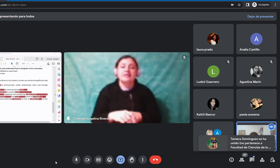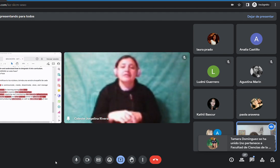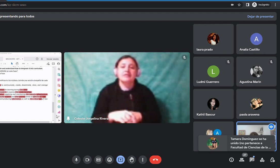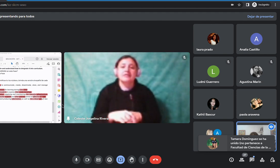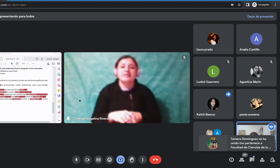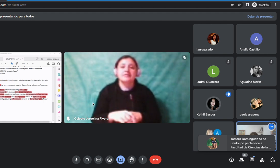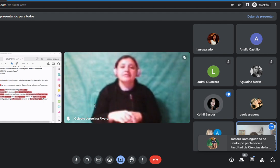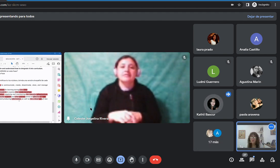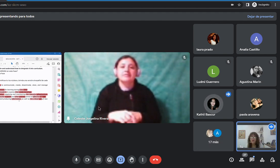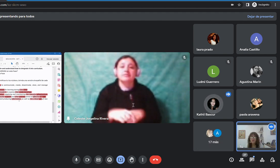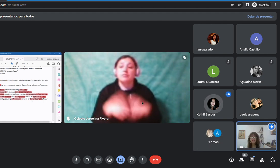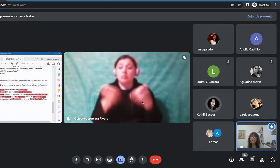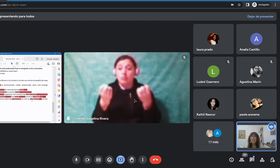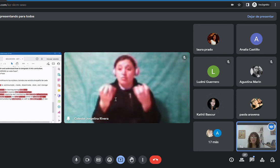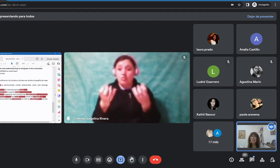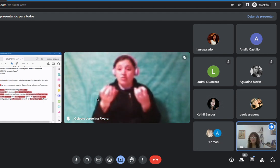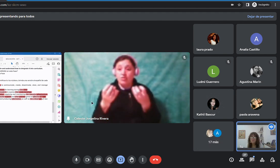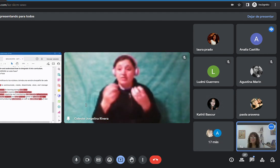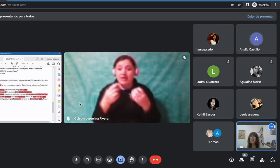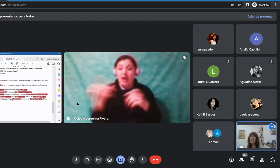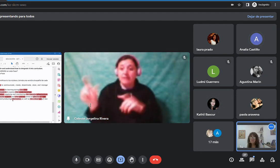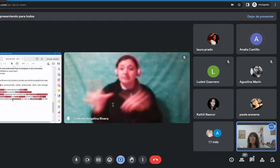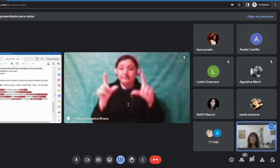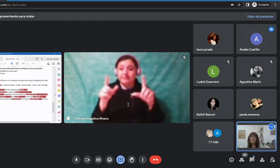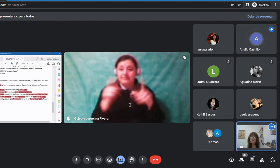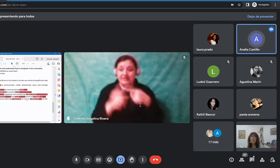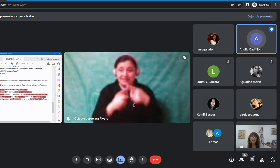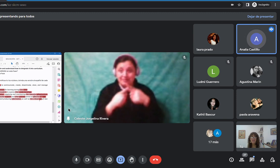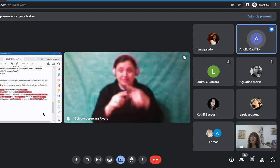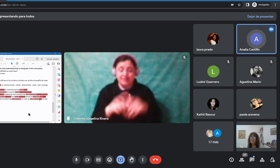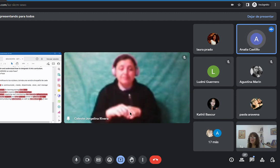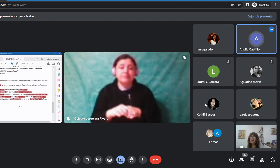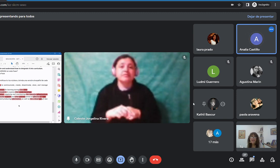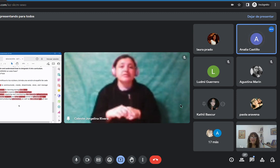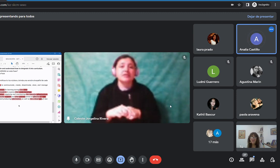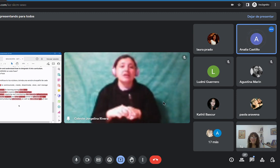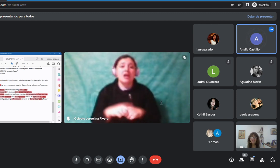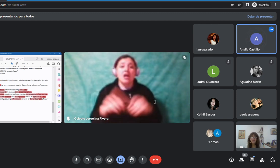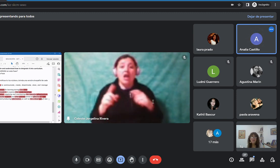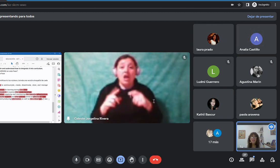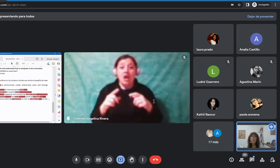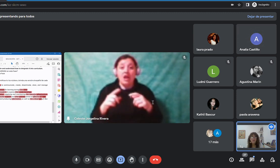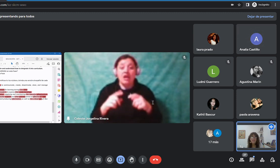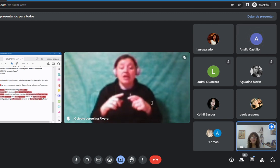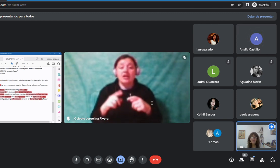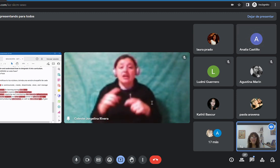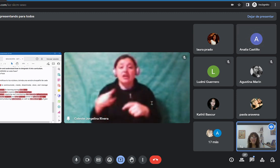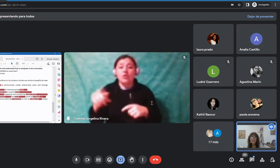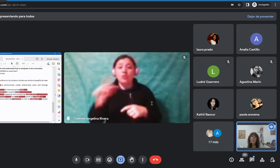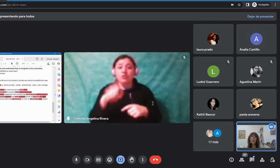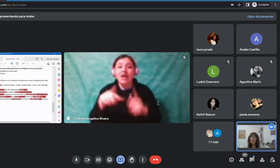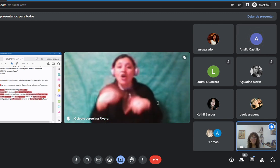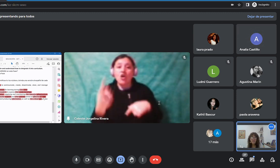Bien, luego tenemos... ¿Sería otro? Claro, tenemos new, que es un